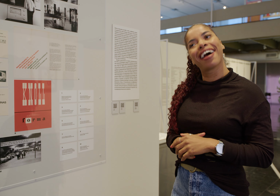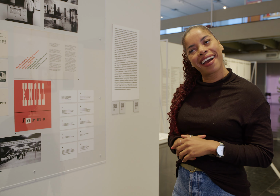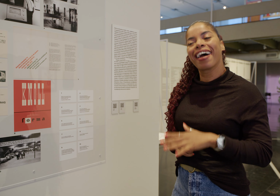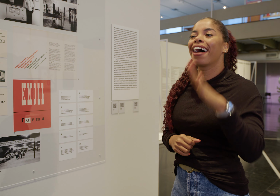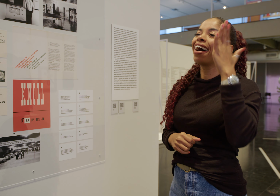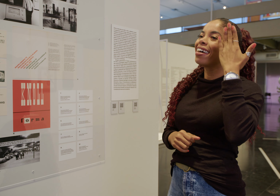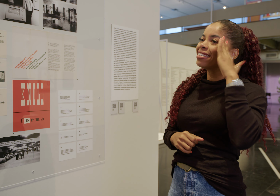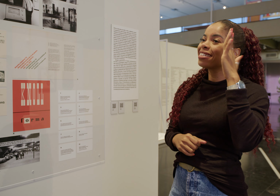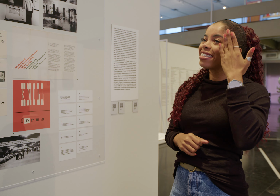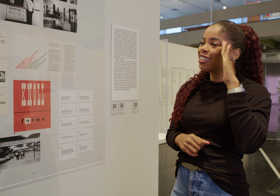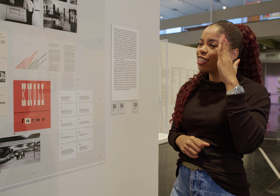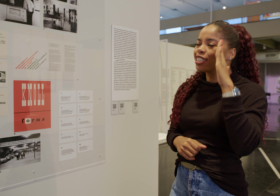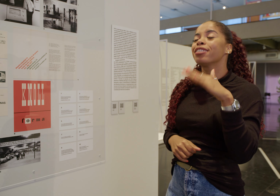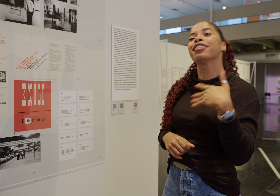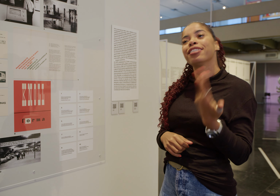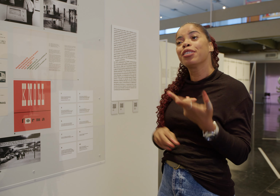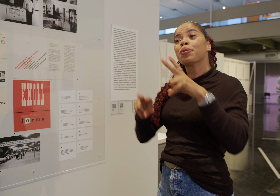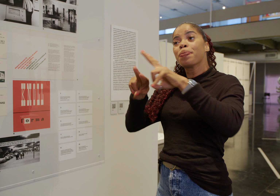Ah, então por isso que tem aquelas cadeiras ali.